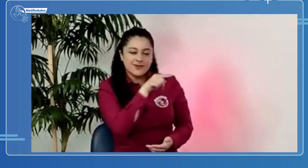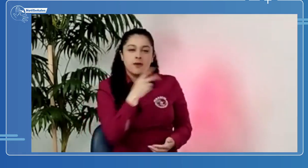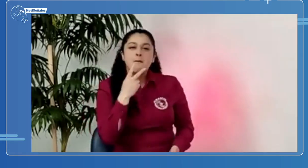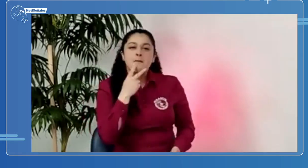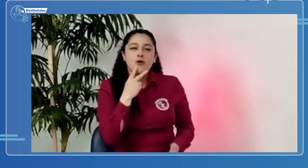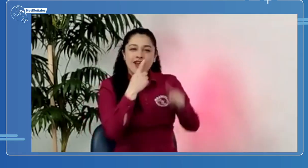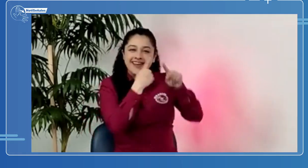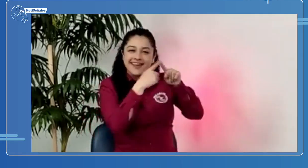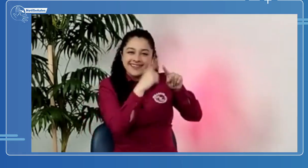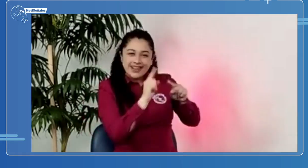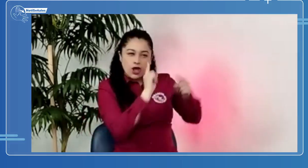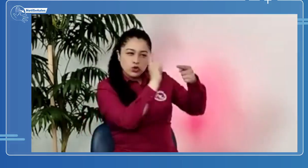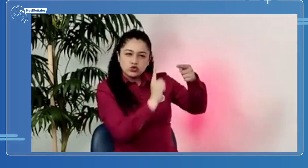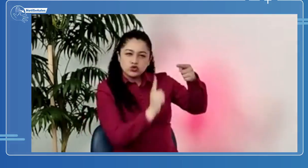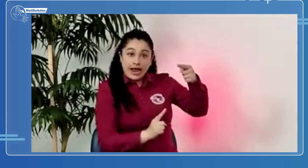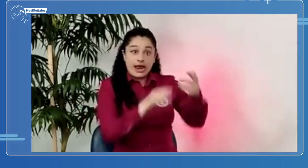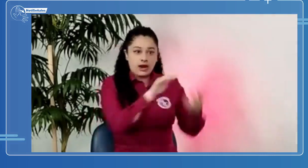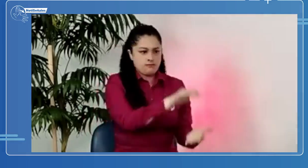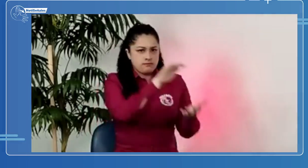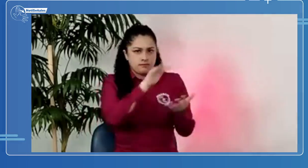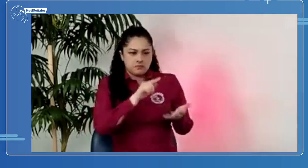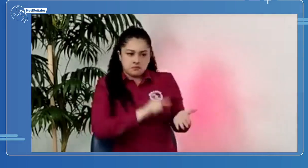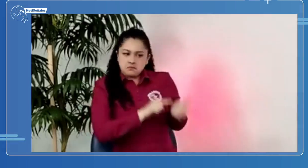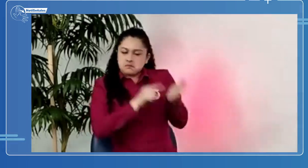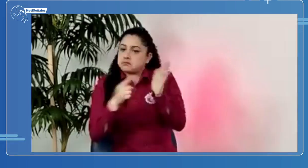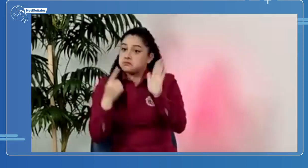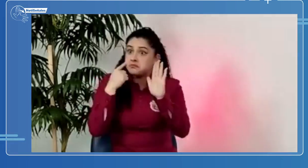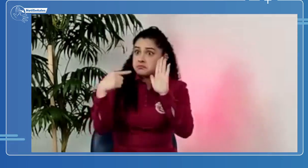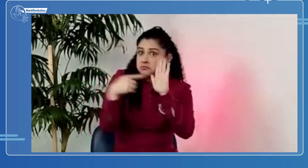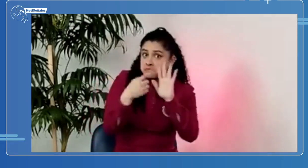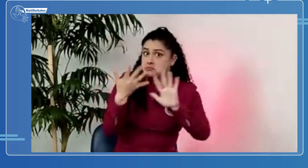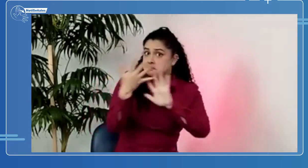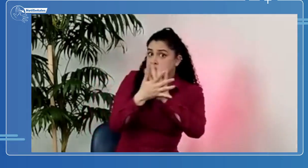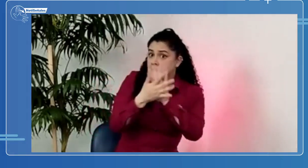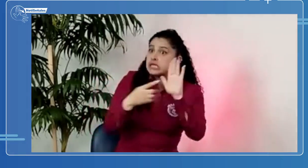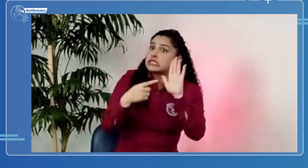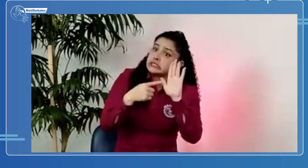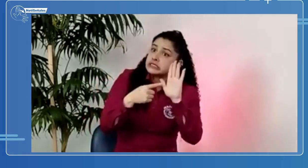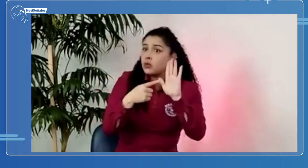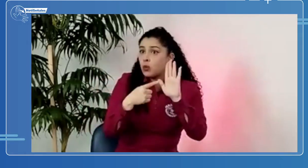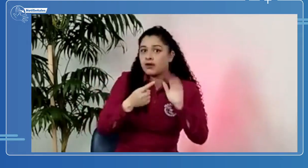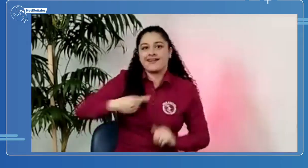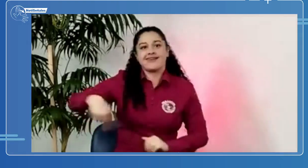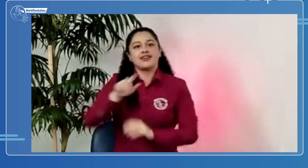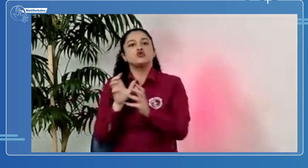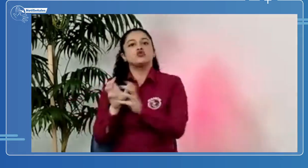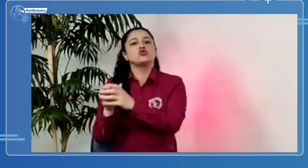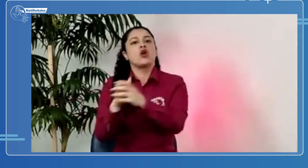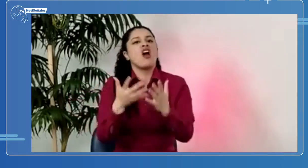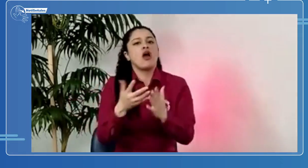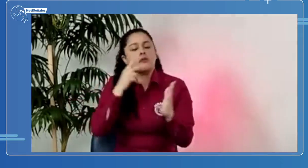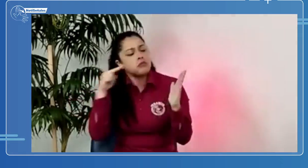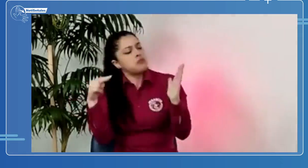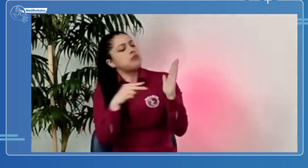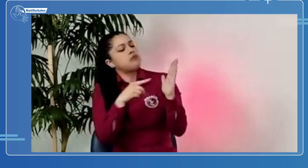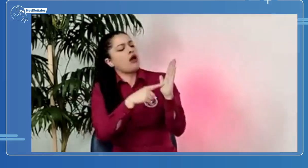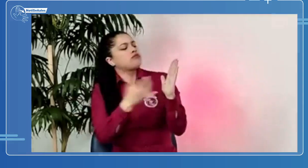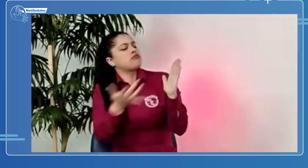Kelly anteriormente, sean diferentes palabras, términos que nos dieron o pues que se le entregó a Fenascol y dentro de las asociaciones